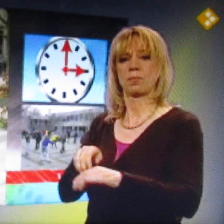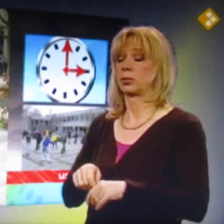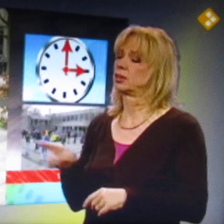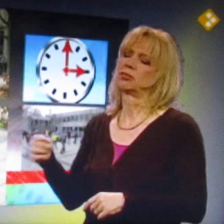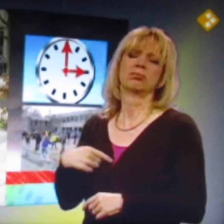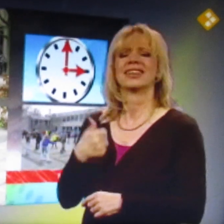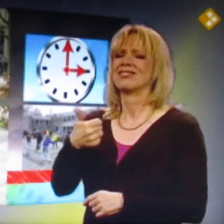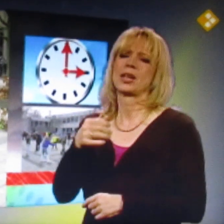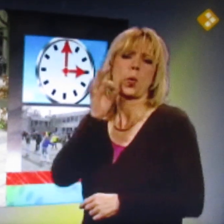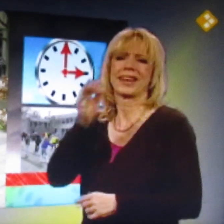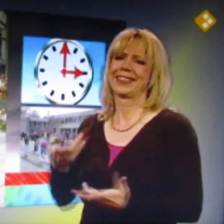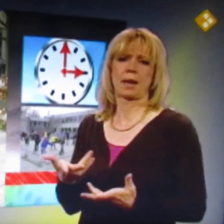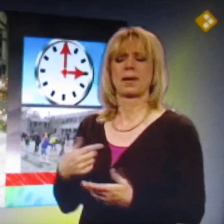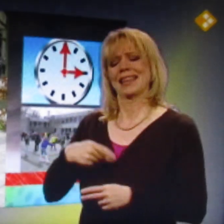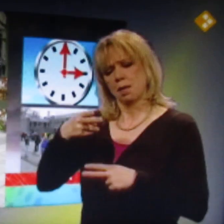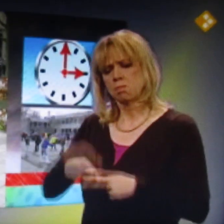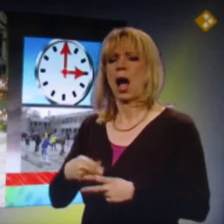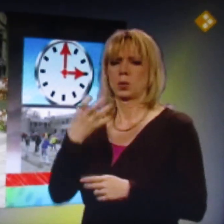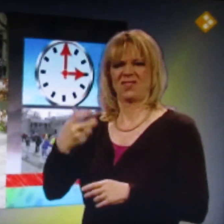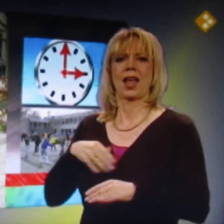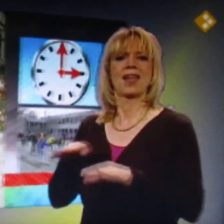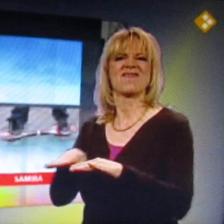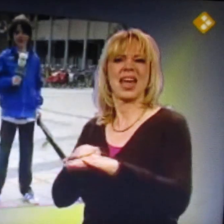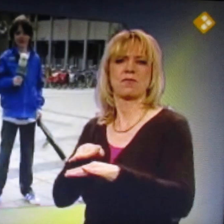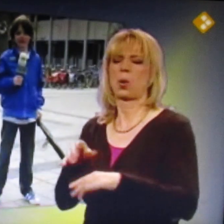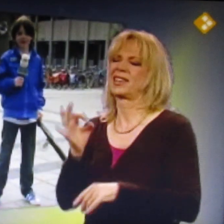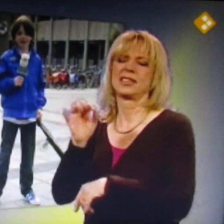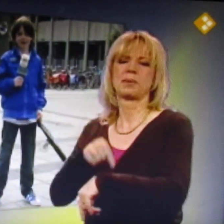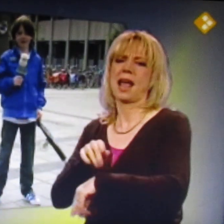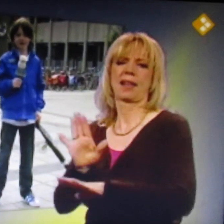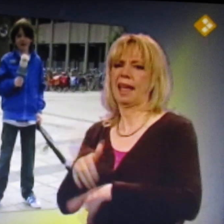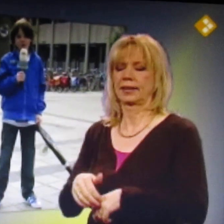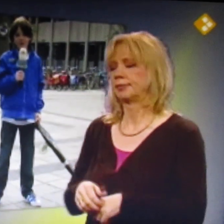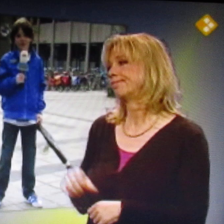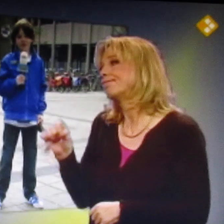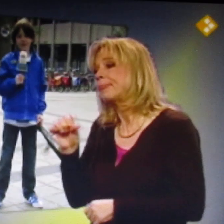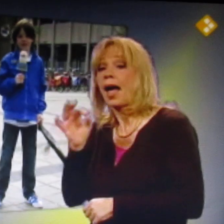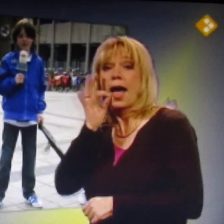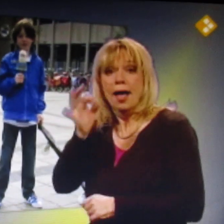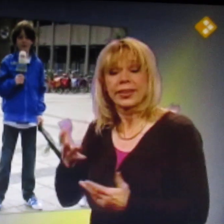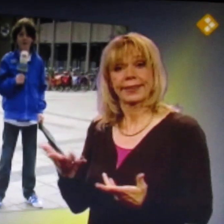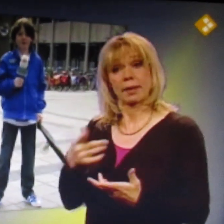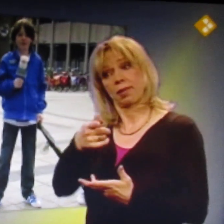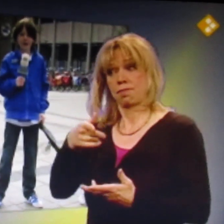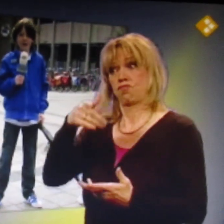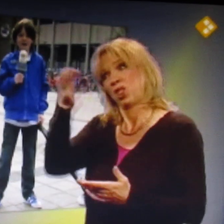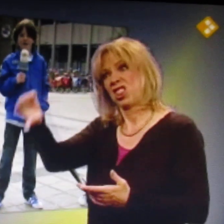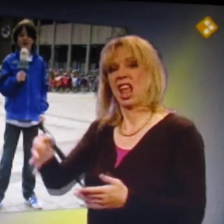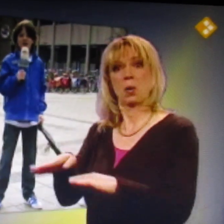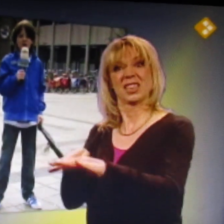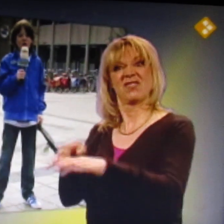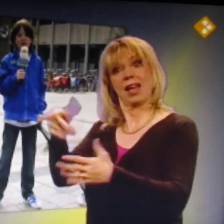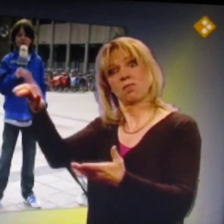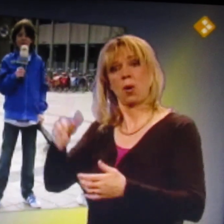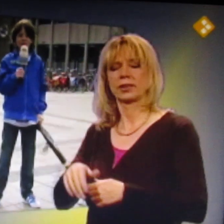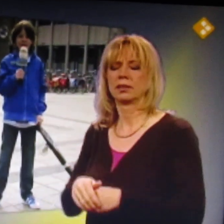tip, want we willen juist in de pauze waveboarden en niet op een speciale tijd. Samira schrijft, ga toch gewoon lekker thuis waveboarden. Dat vind ik